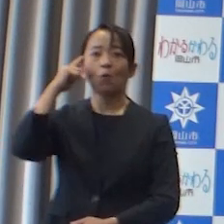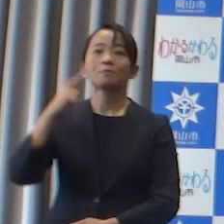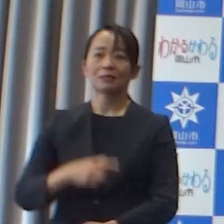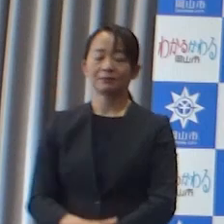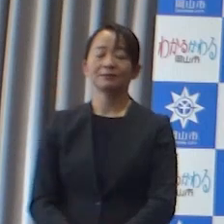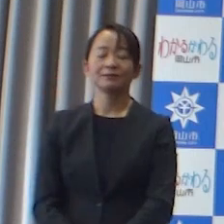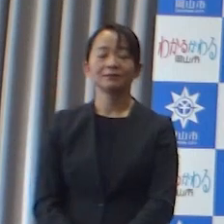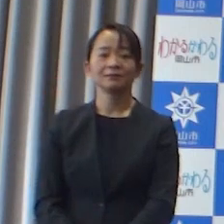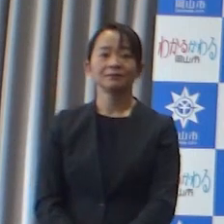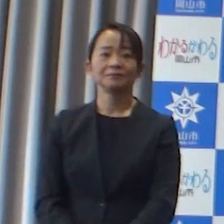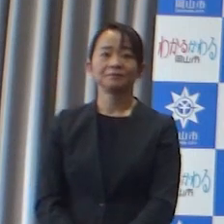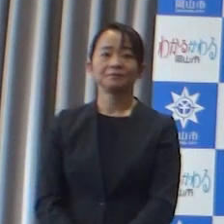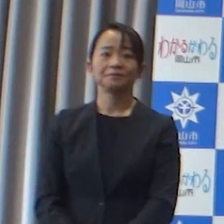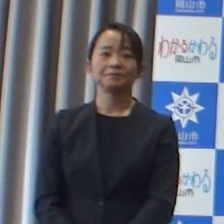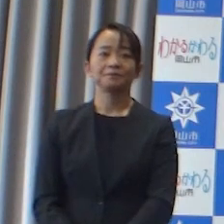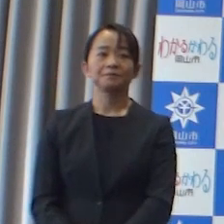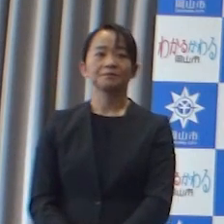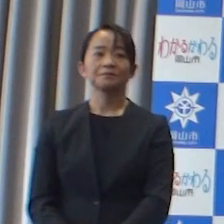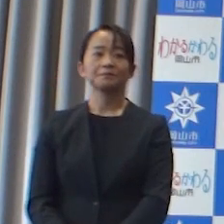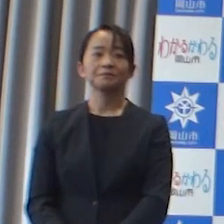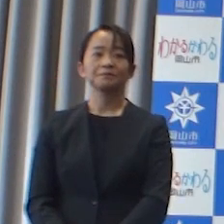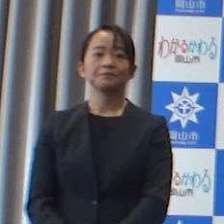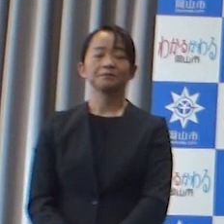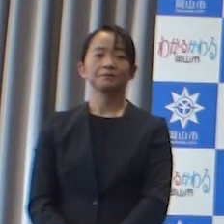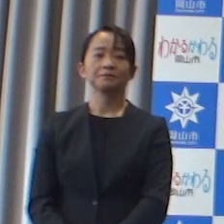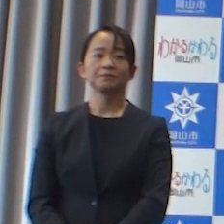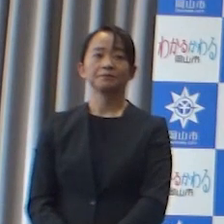ております。以上です。 ありがとうございます。 はい、